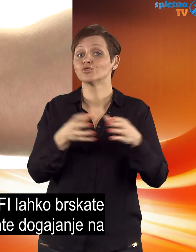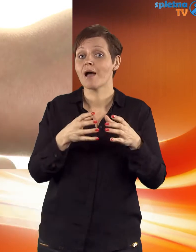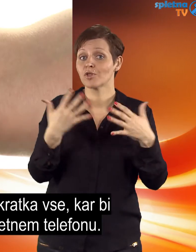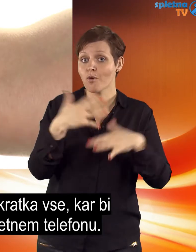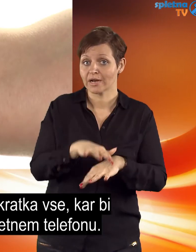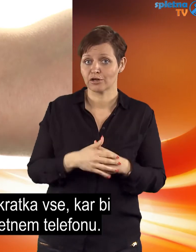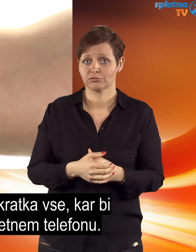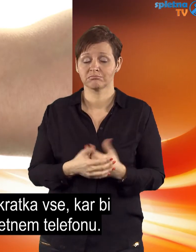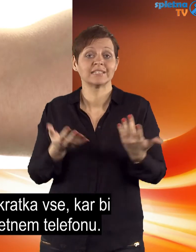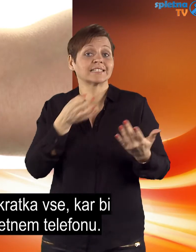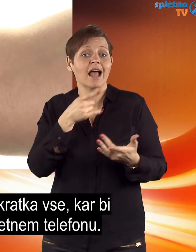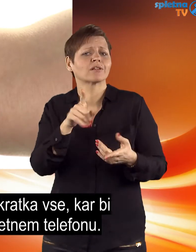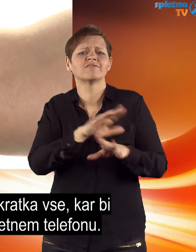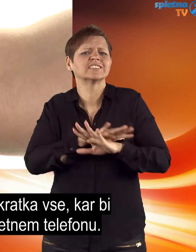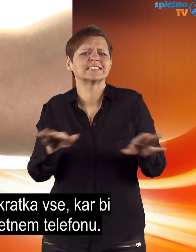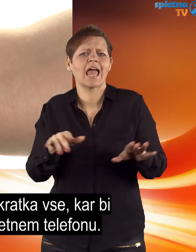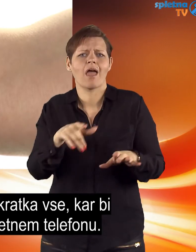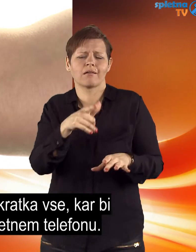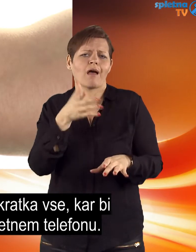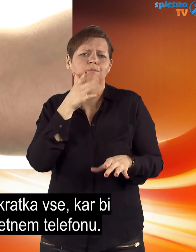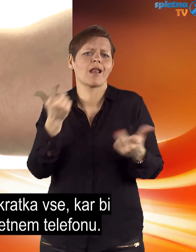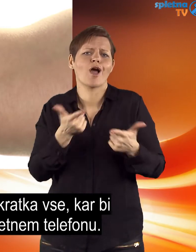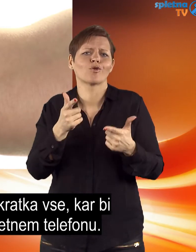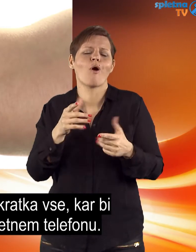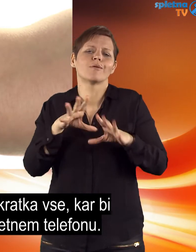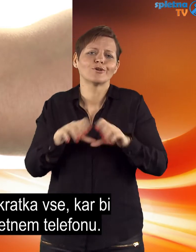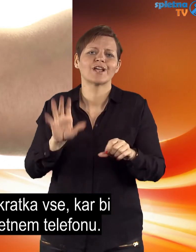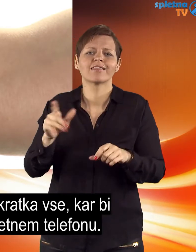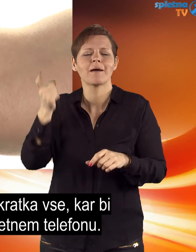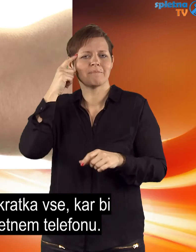omrežjih, skratka vse, kar bi lahko počeli na pametnem telefonu.